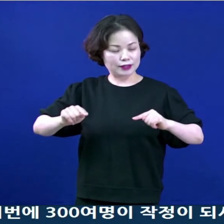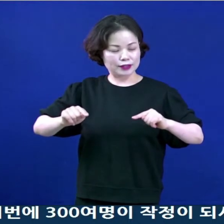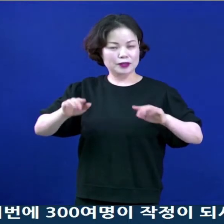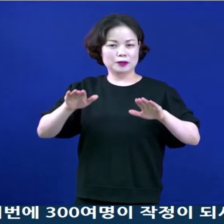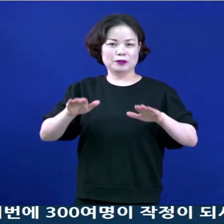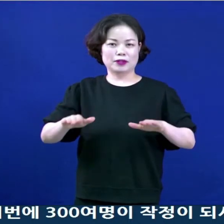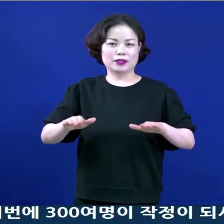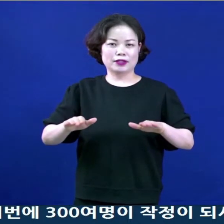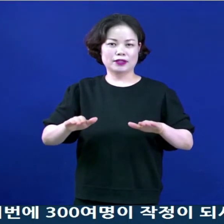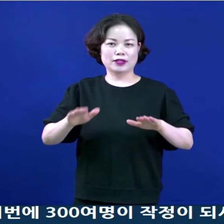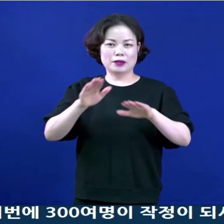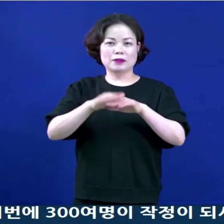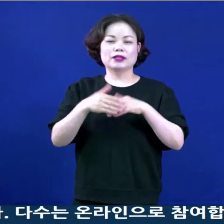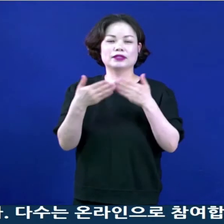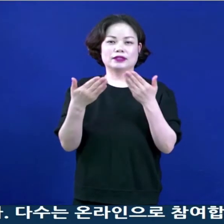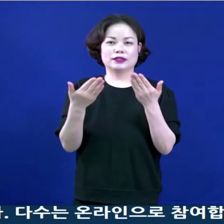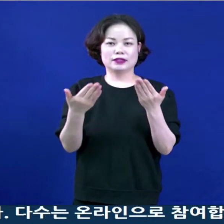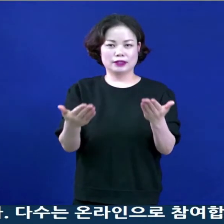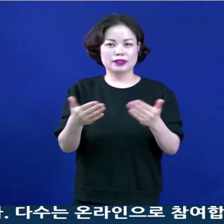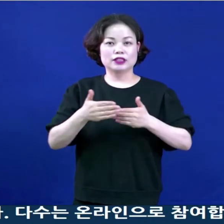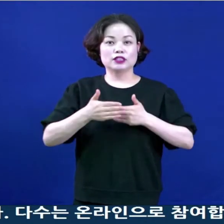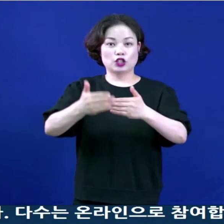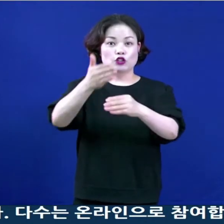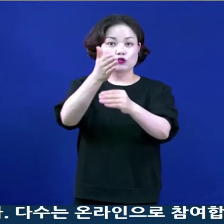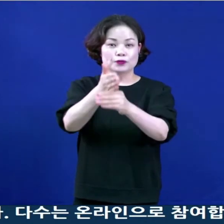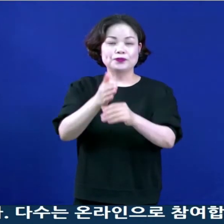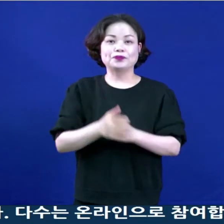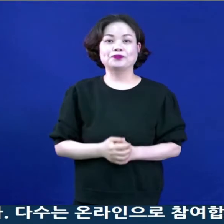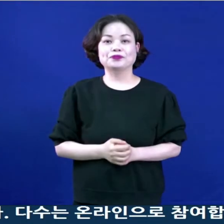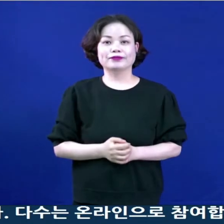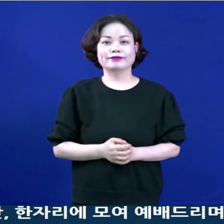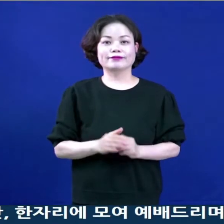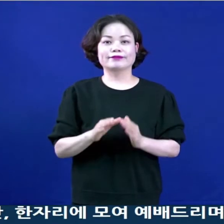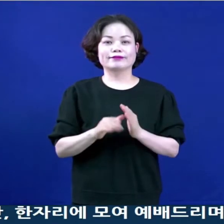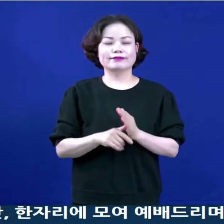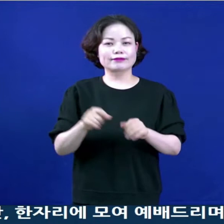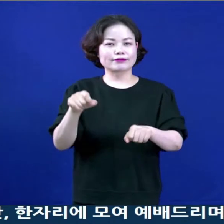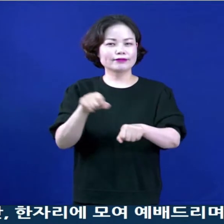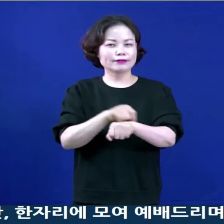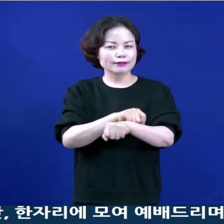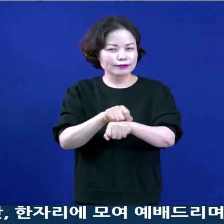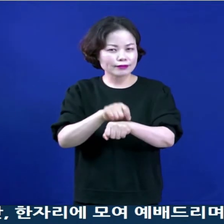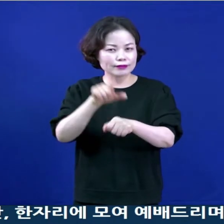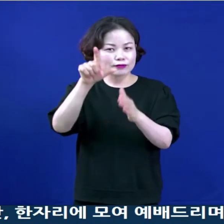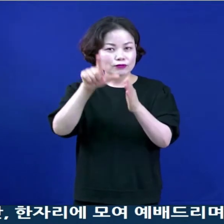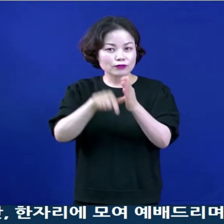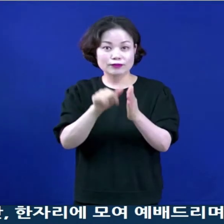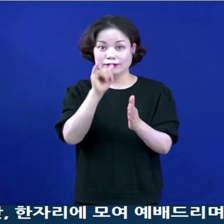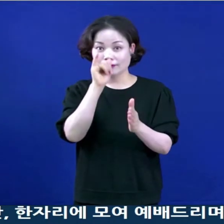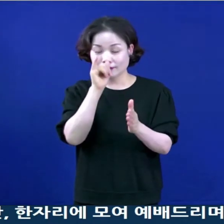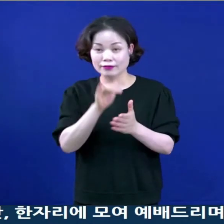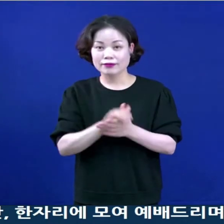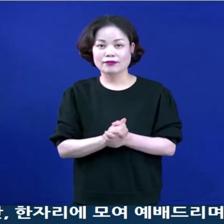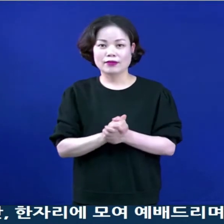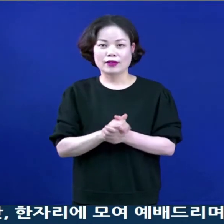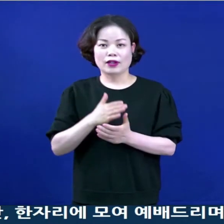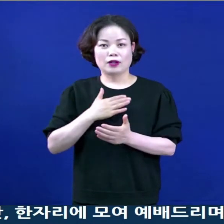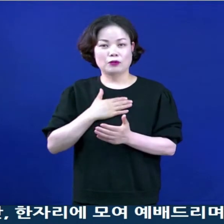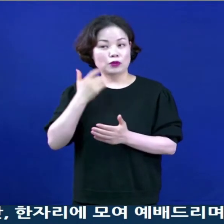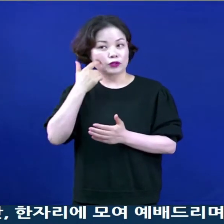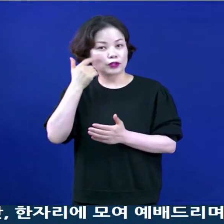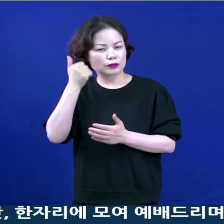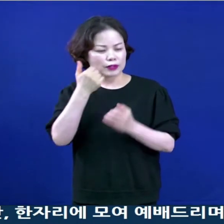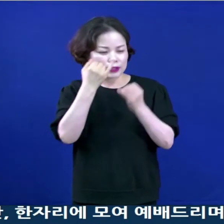이번에 진행해 보고 있습니다. 그때 이제 좀 특별한 순서를 위해서 이제 저랑